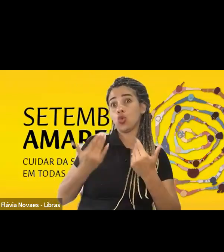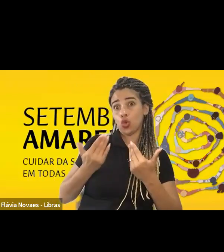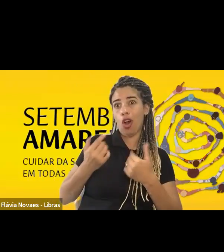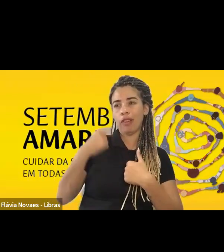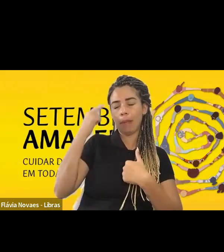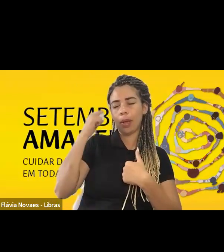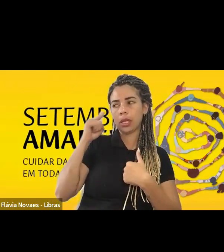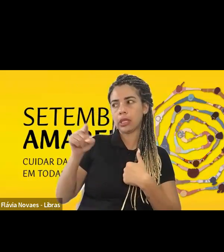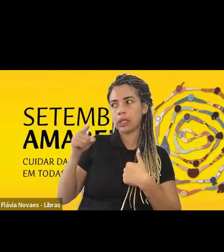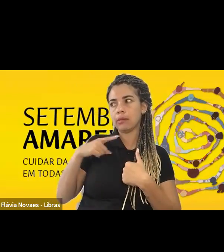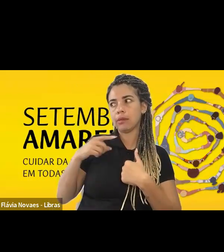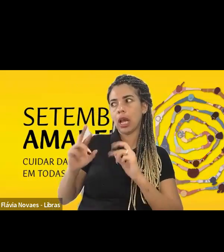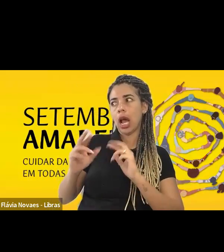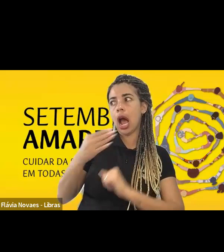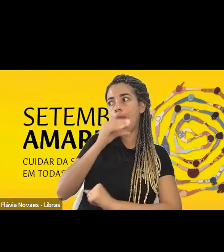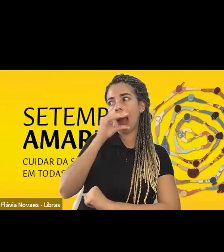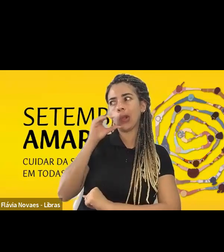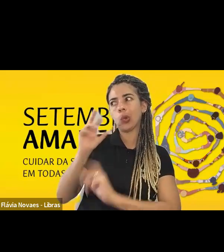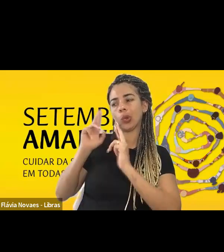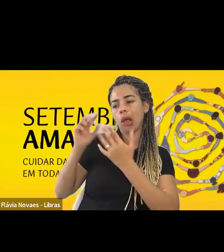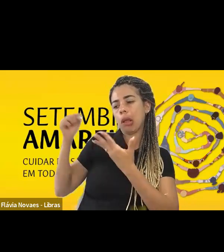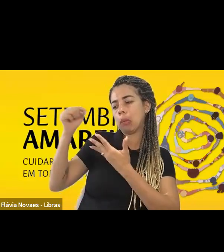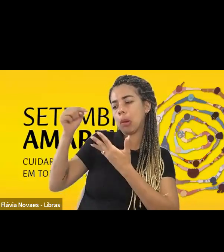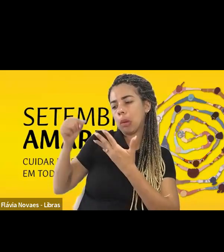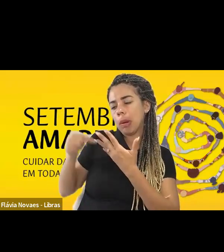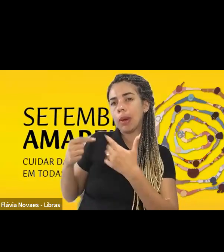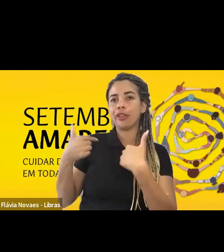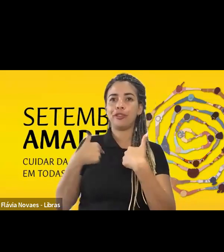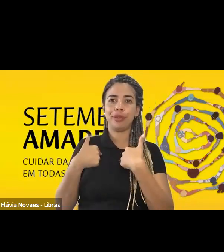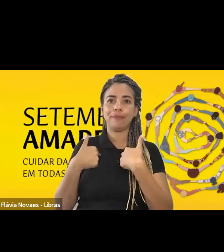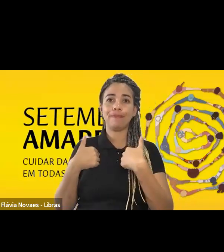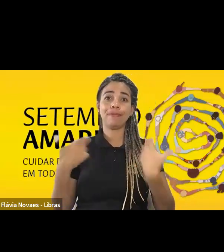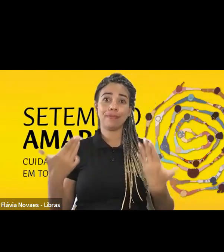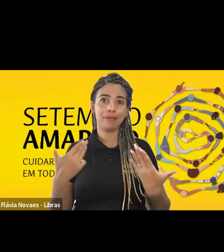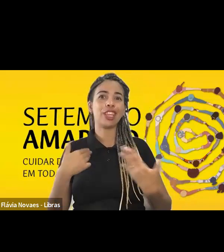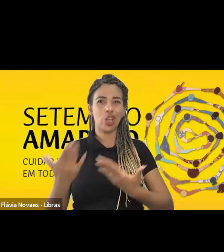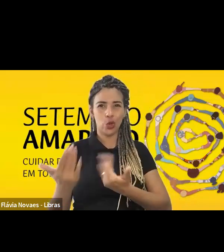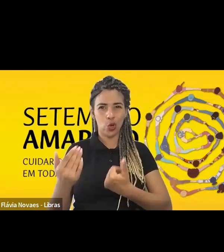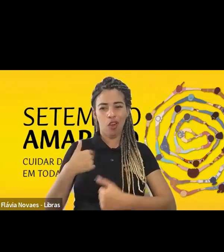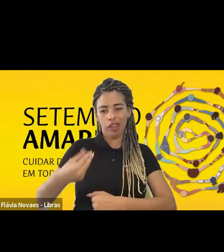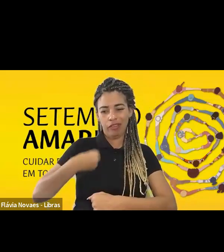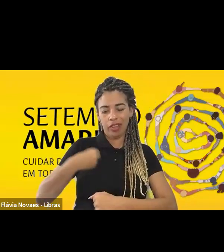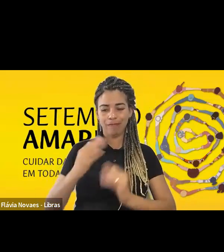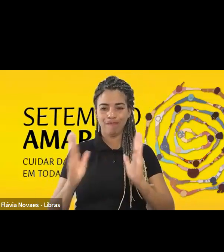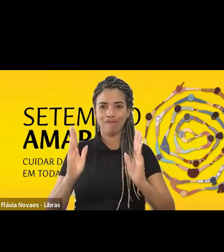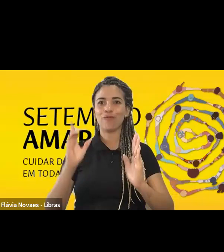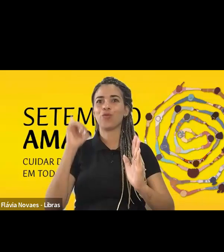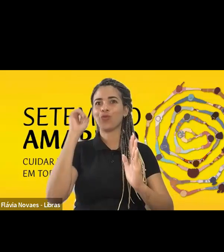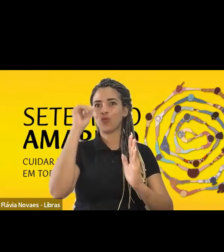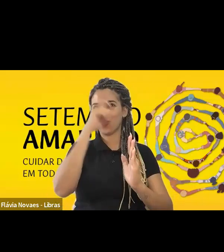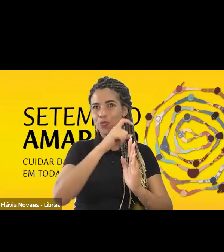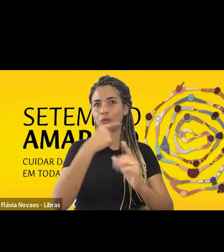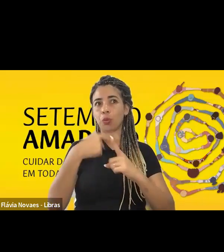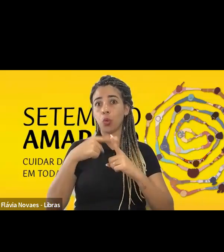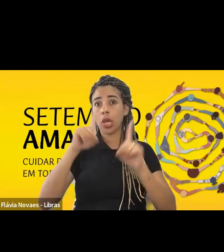passa por esse processo, né, identitário de uma maneira muito delicada. Ao mesmo tempo que é alguém